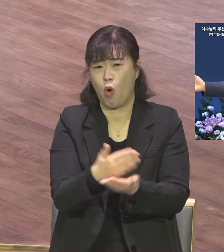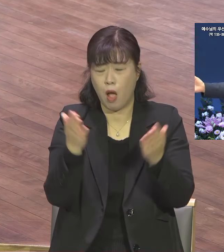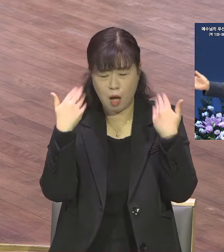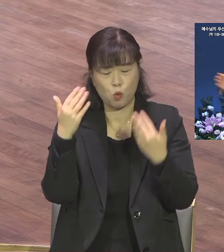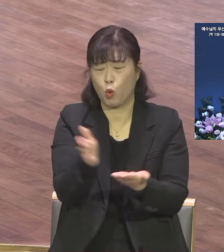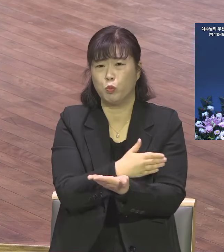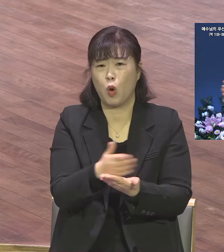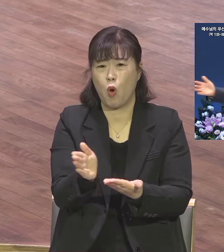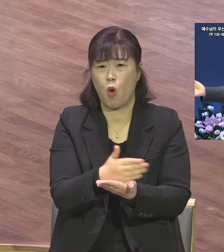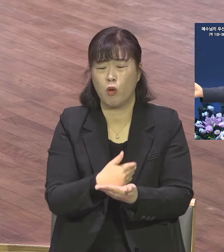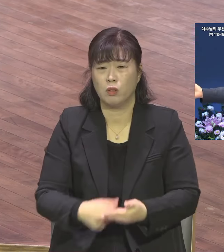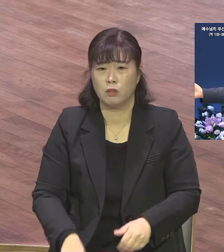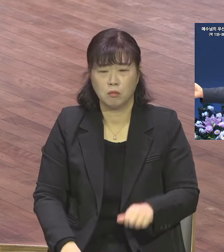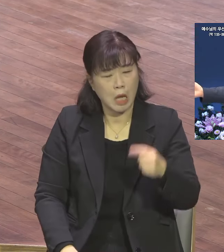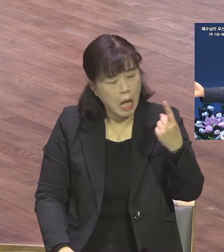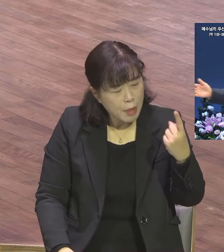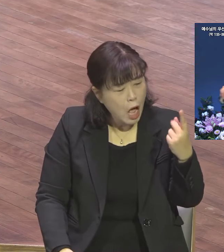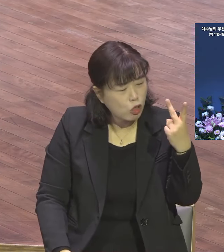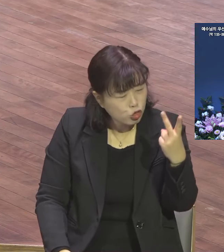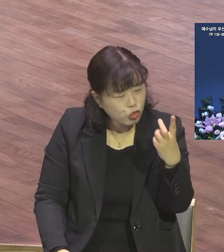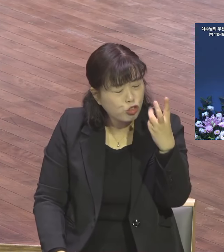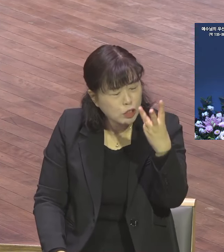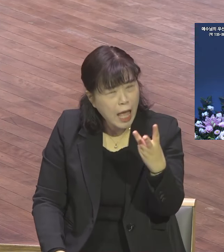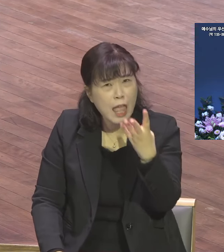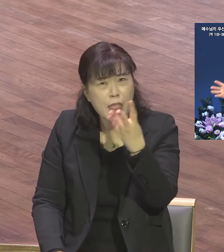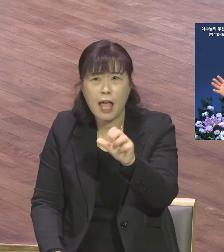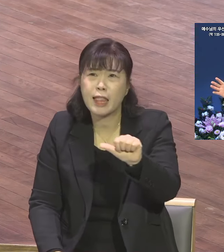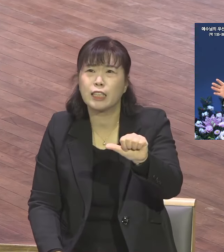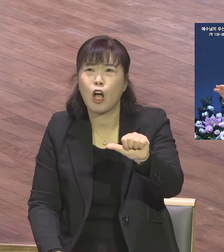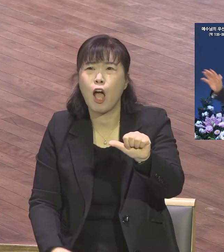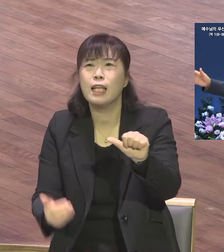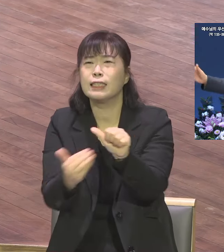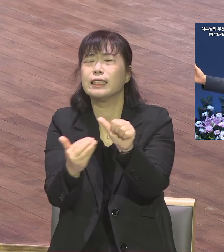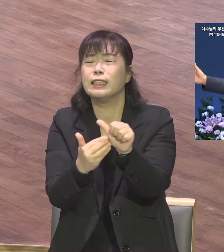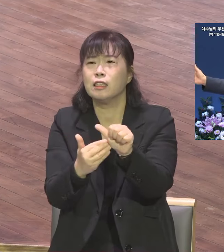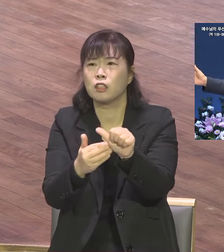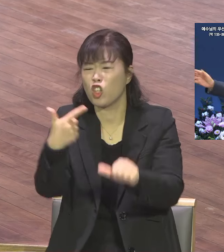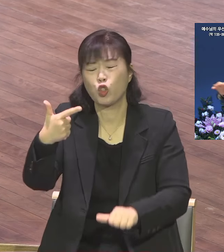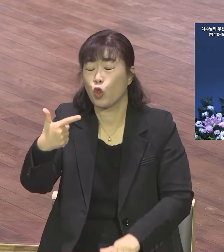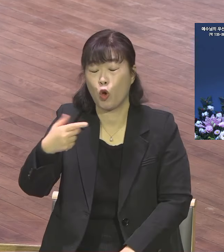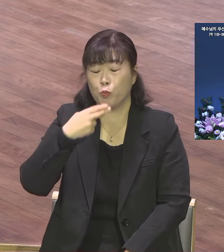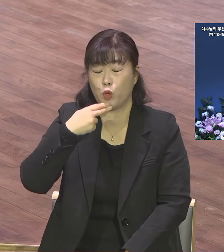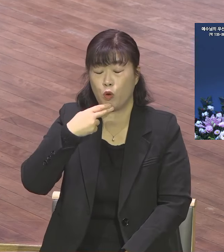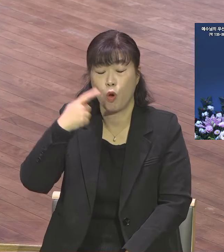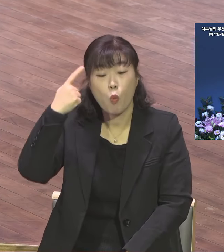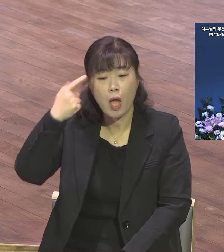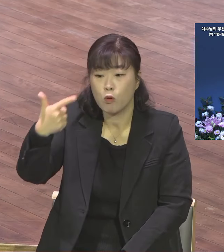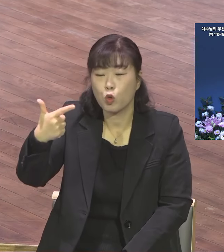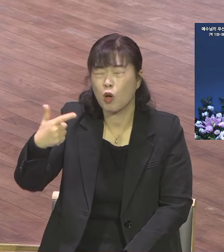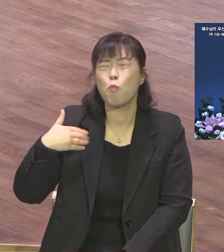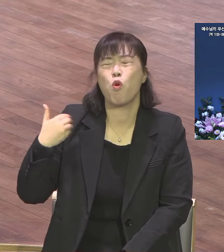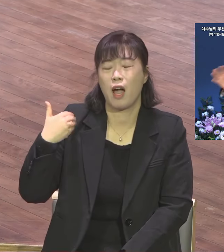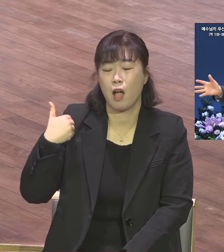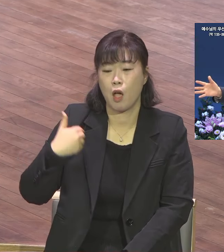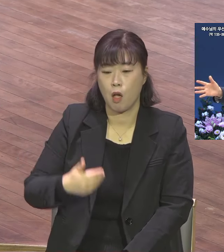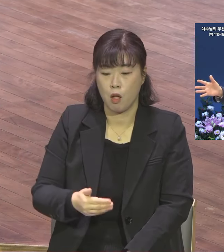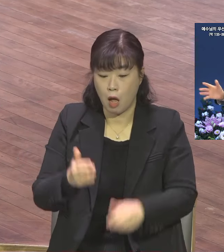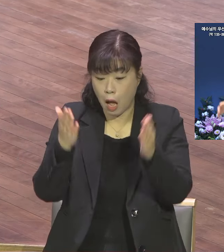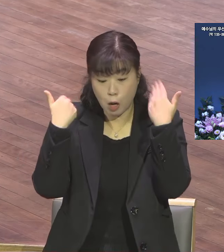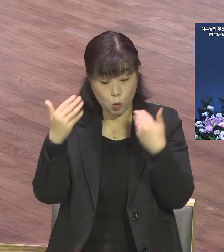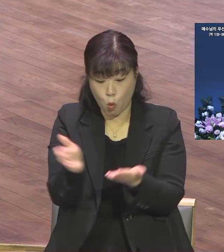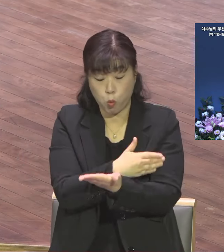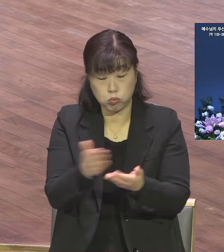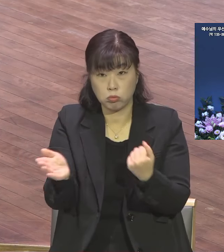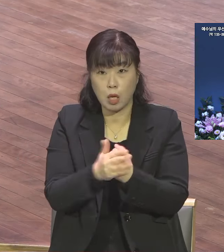이상 숫자도 못 알려 하나 둘 셋 넷 다섯까지 잘 그나 몰라 이런 종족들이 싹